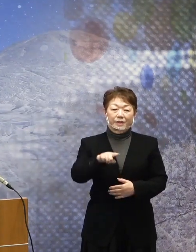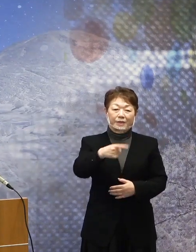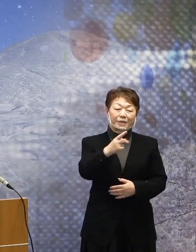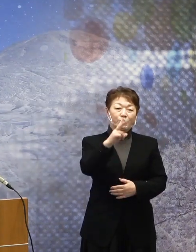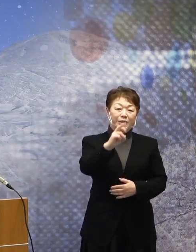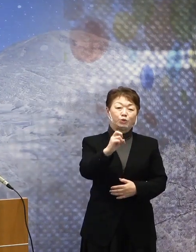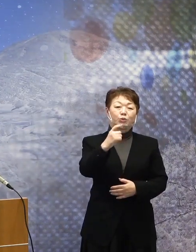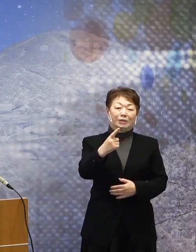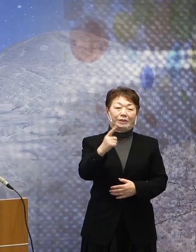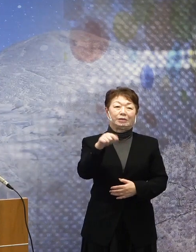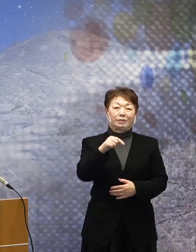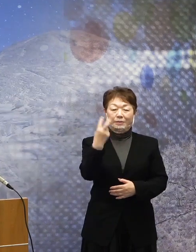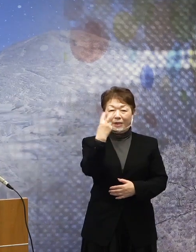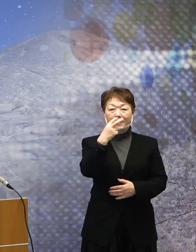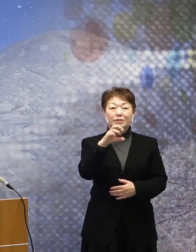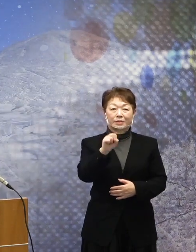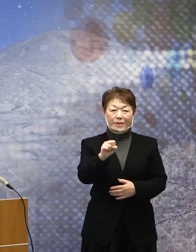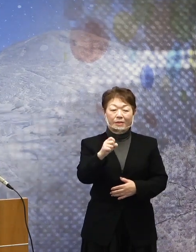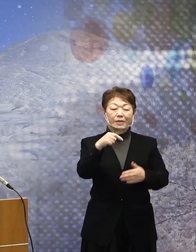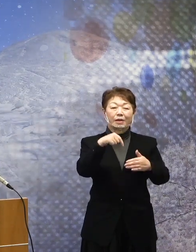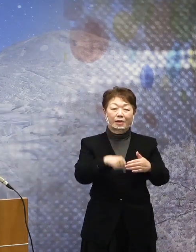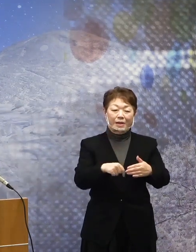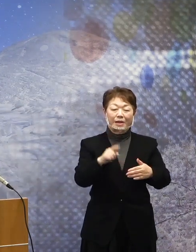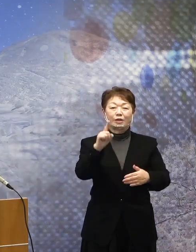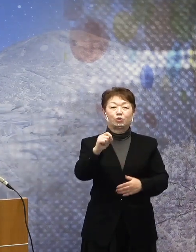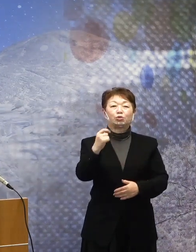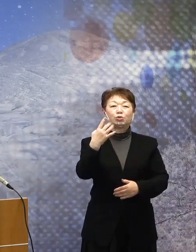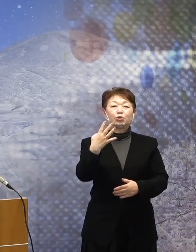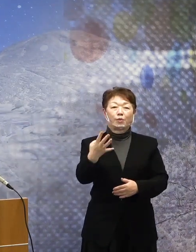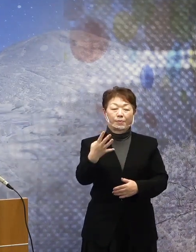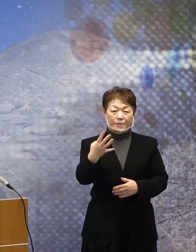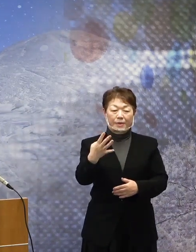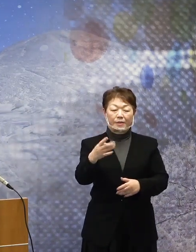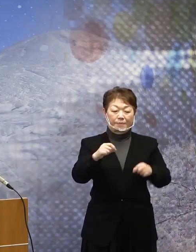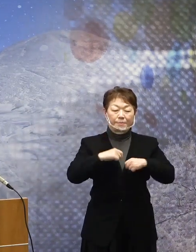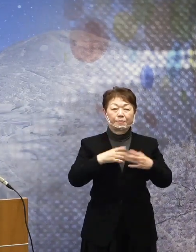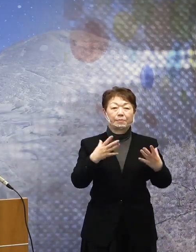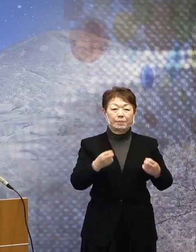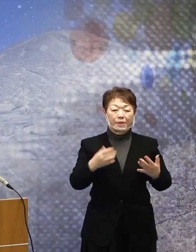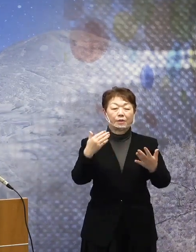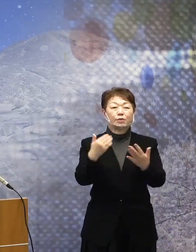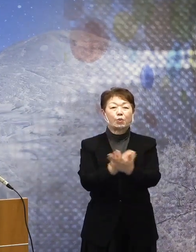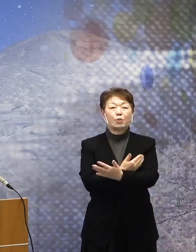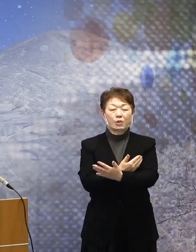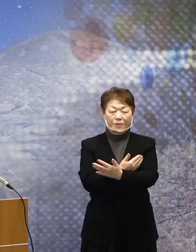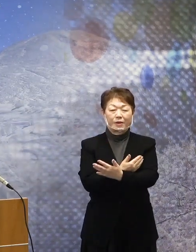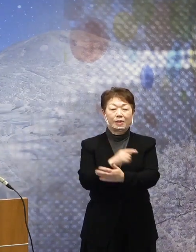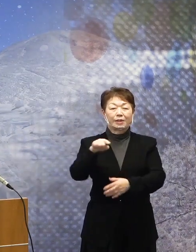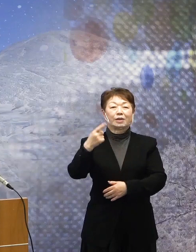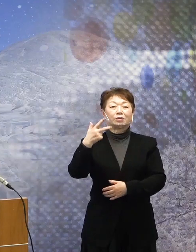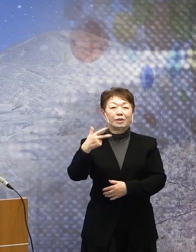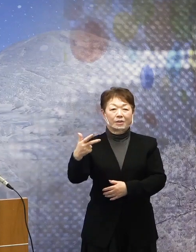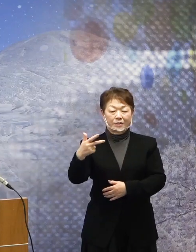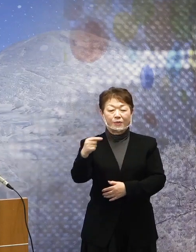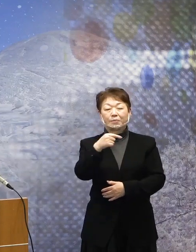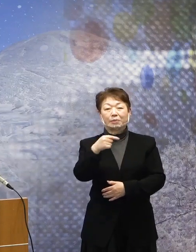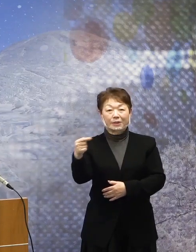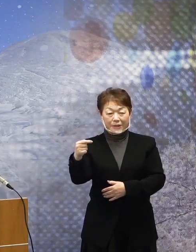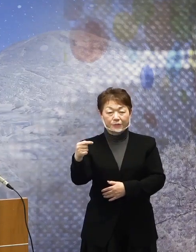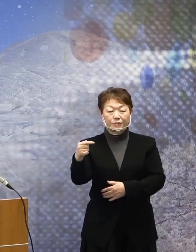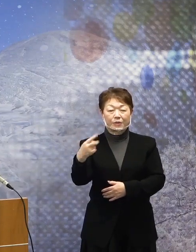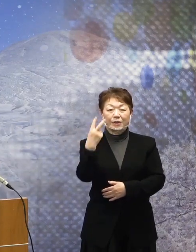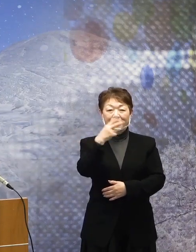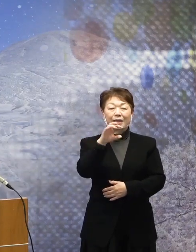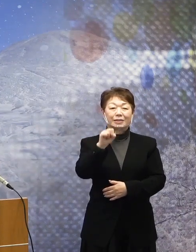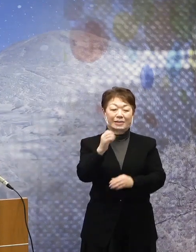121名検査したうち、14名陽性を今日発表していますが、残り107名の陰性はすでに全部確認していて、いわゆる